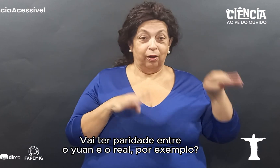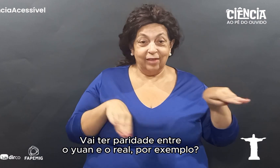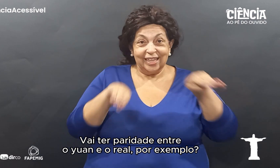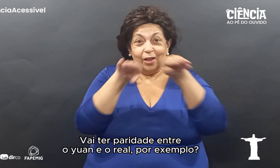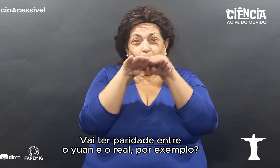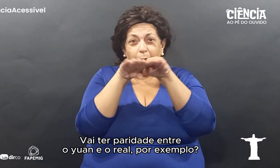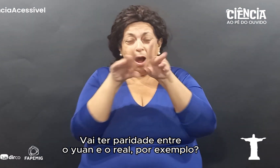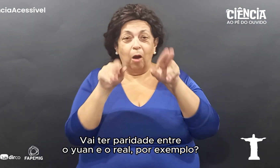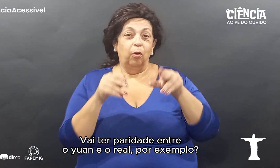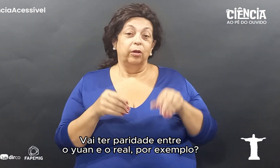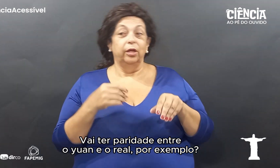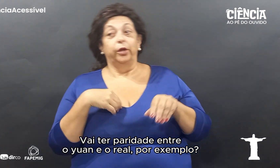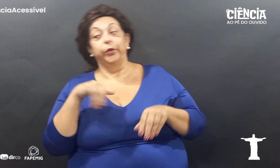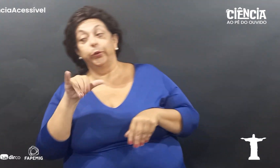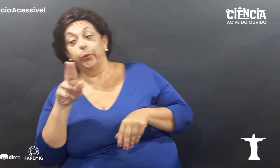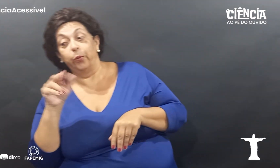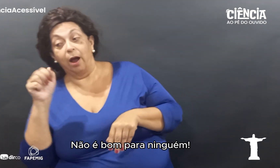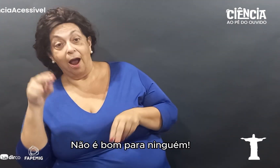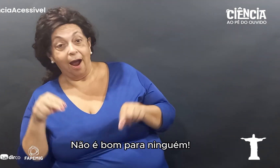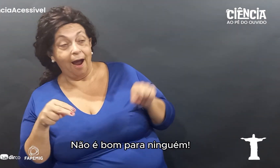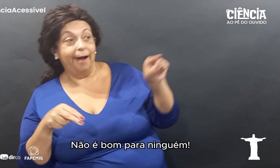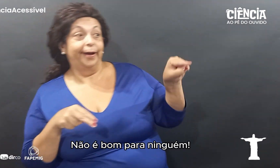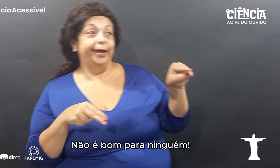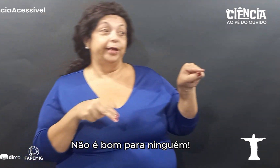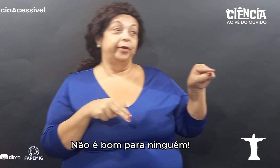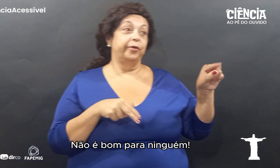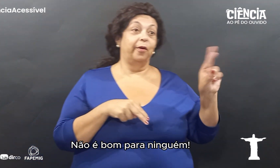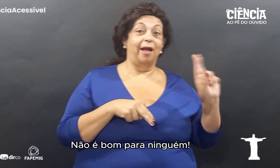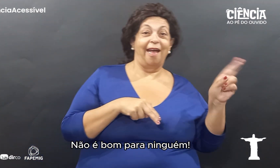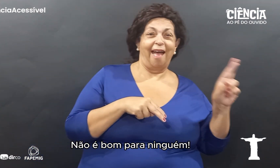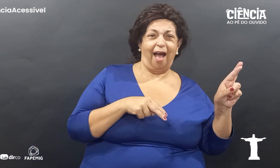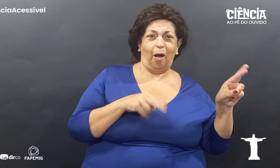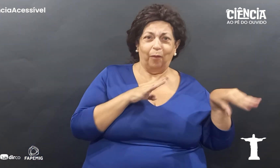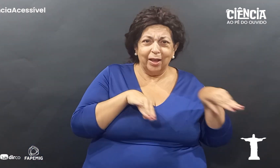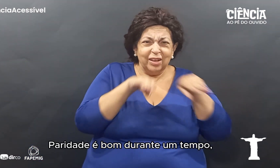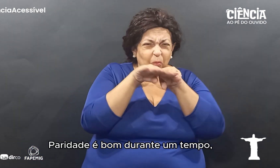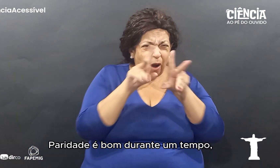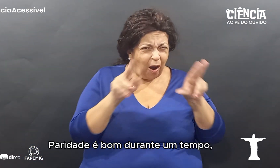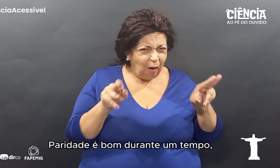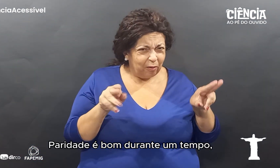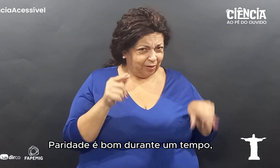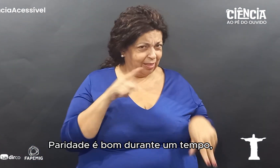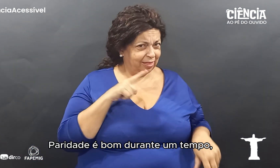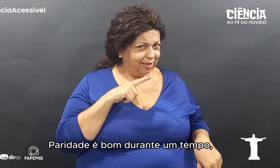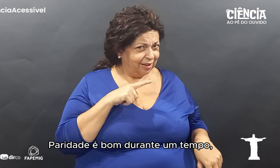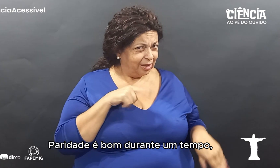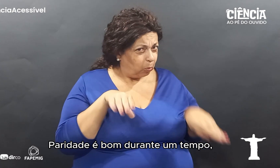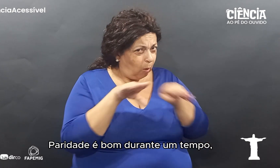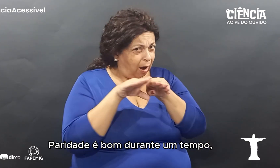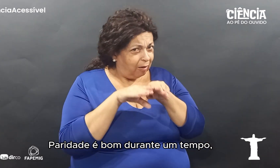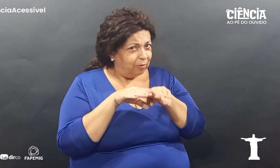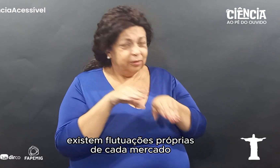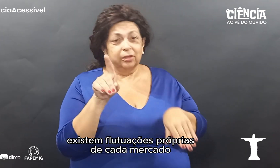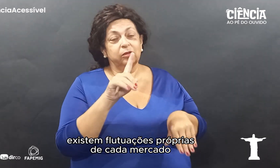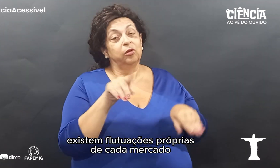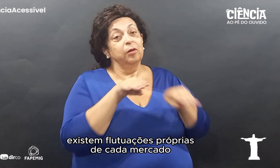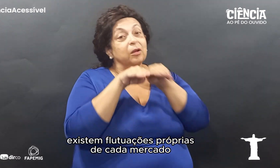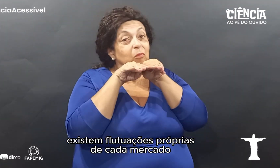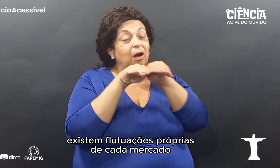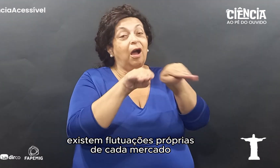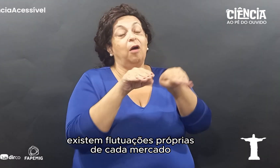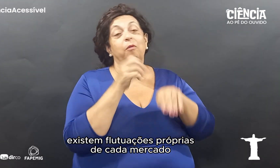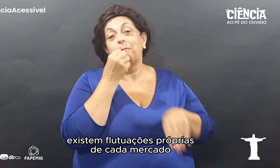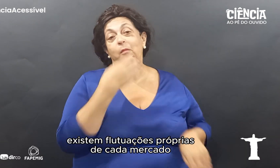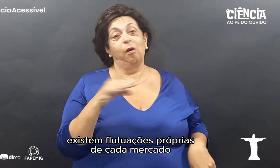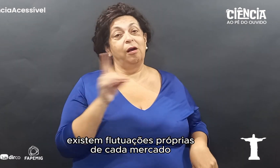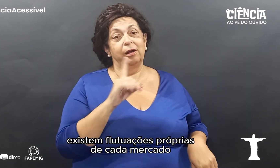essa moeda do real, por exemplo? Uhum. Não é bom para ninguém. Né? Paridade é bom durante um tempo, existem